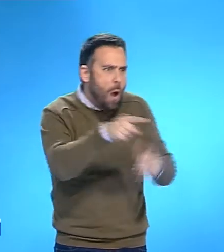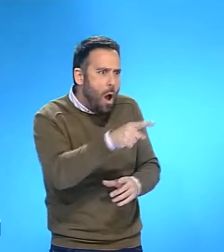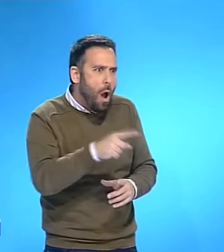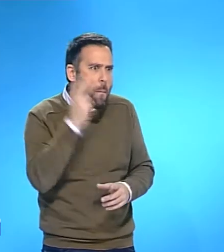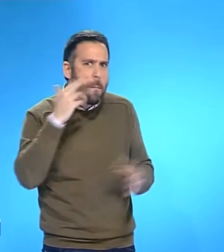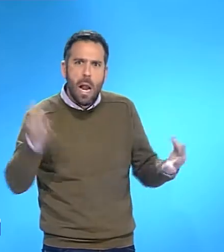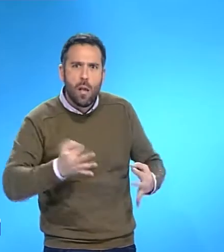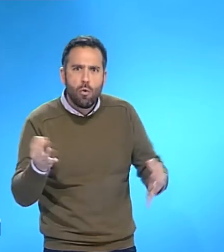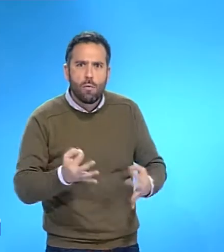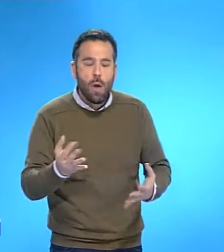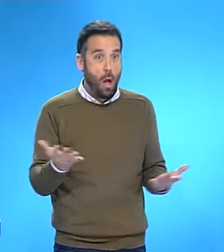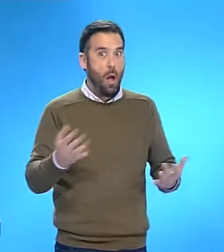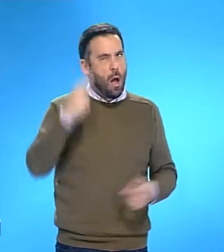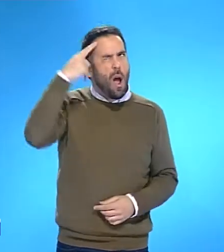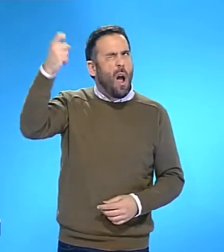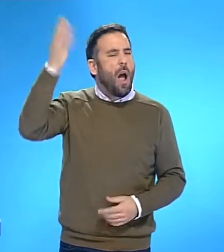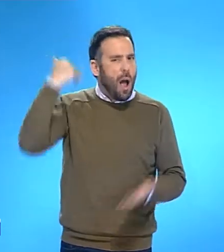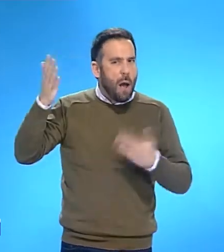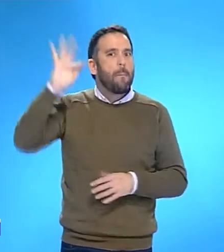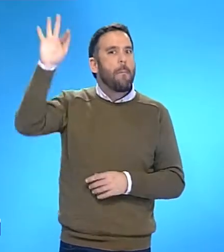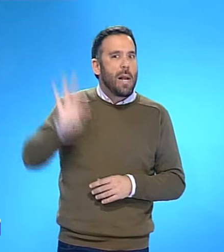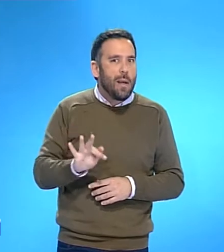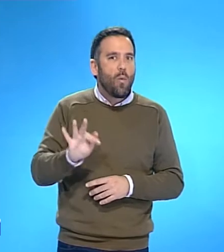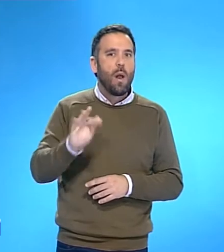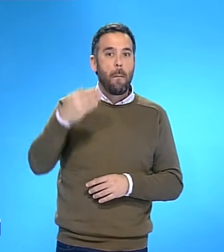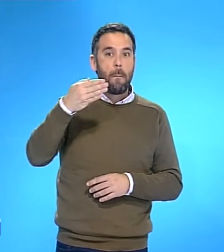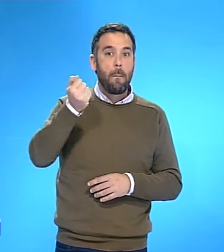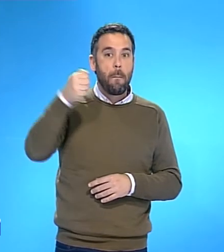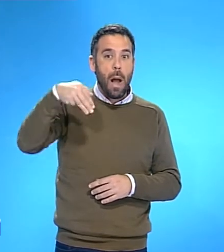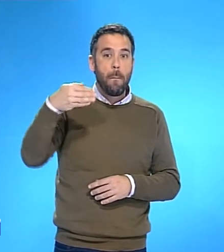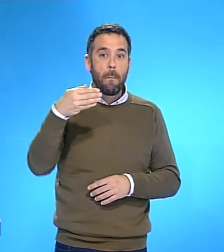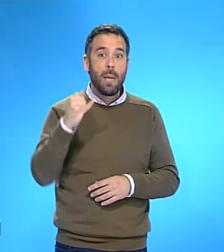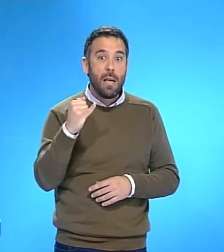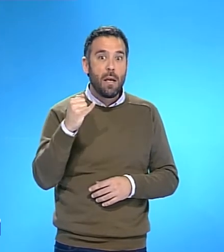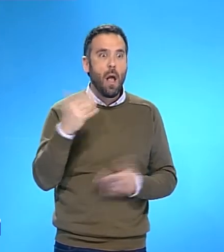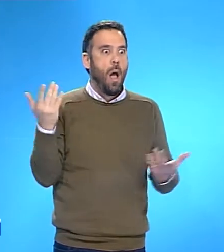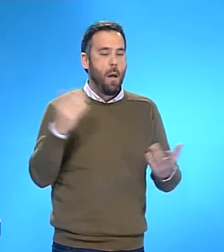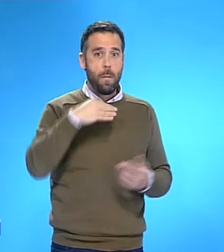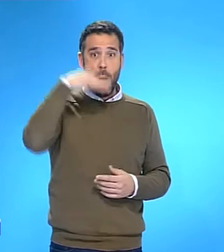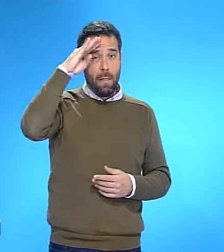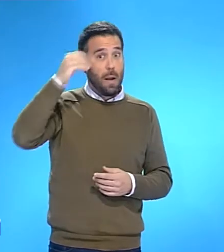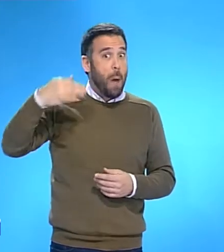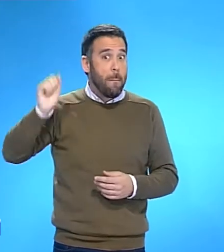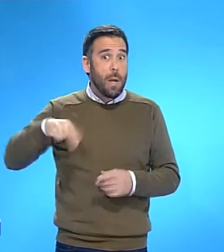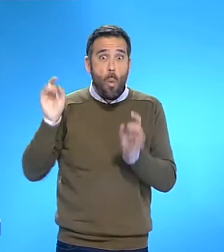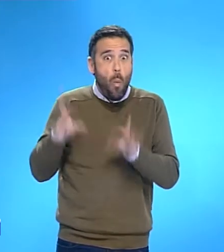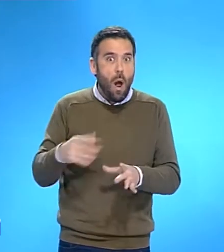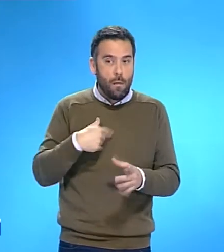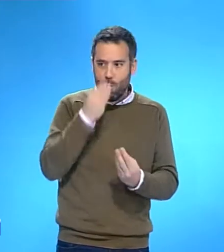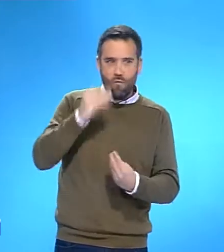en peligro en mitad del fuego. Entonces recordó la película de Bambi y aunque estaba asustado quiso hacer como el padre